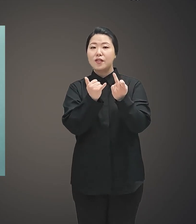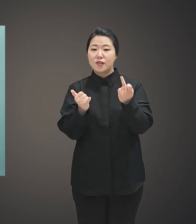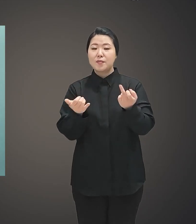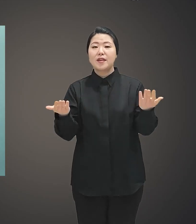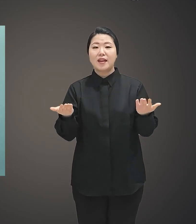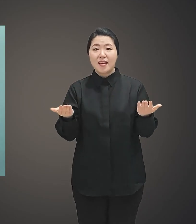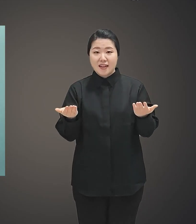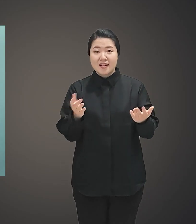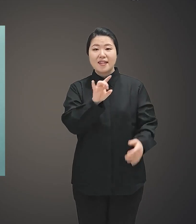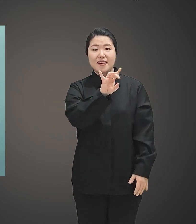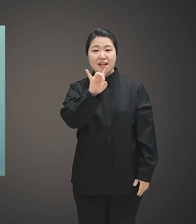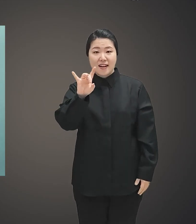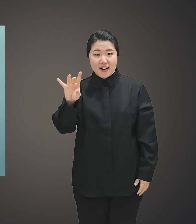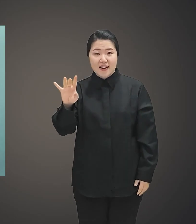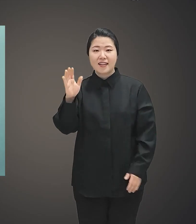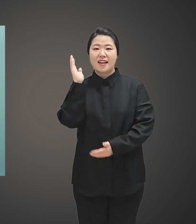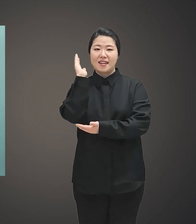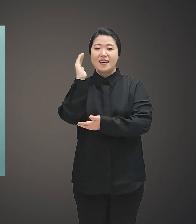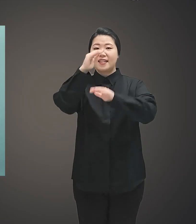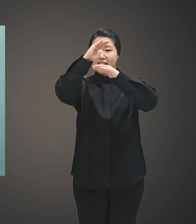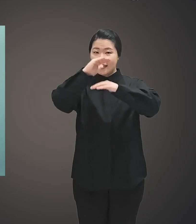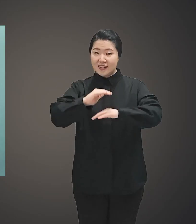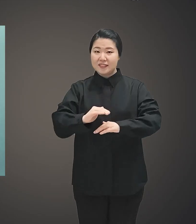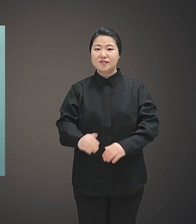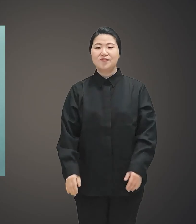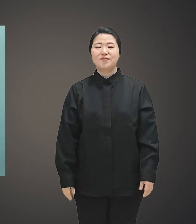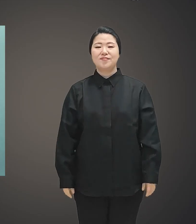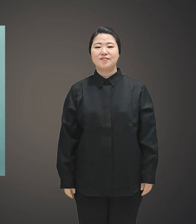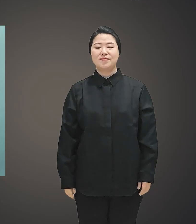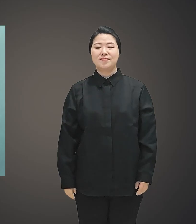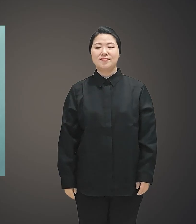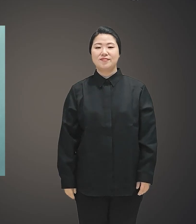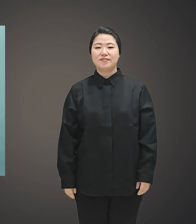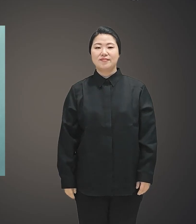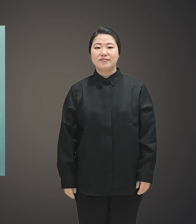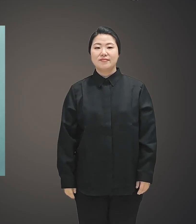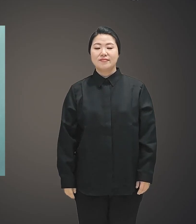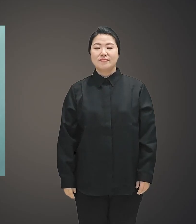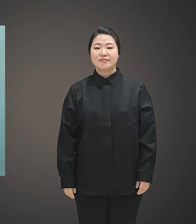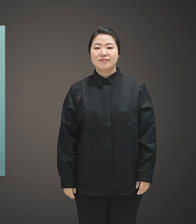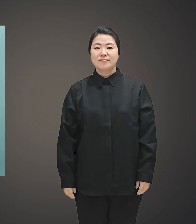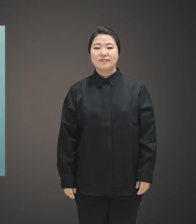책에서는 12명의 직업인이 들려주는 일 이야기가 담겨 있습니다.